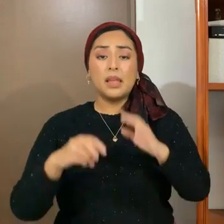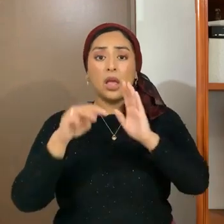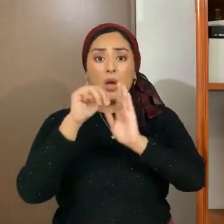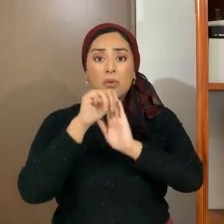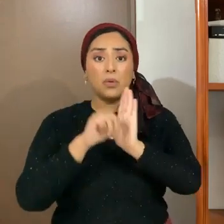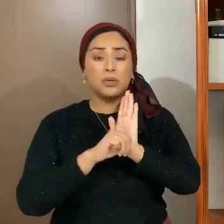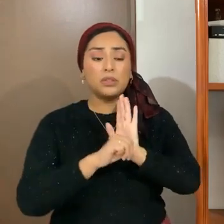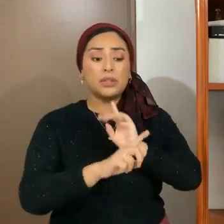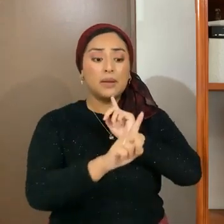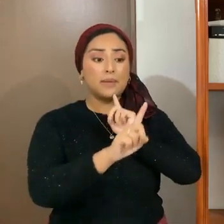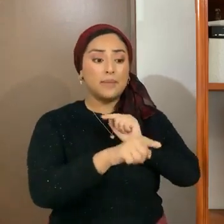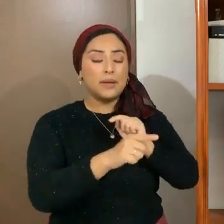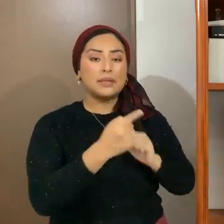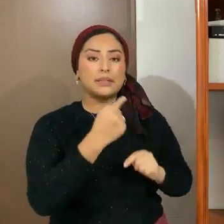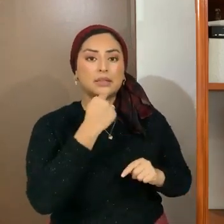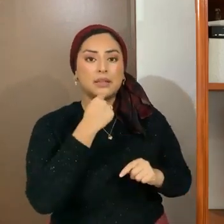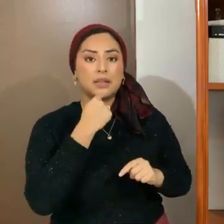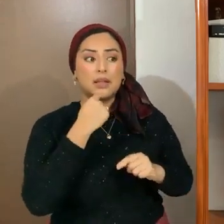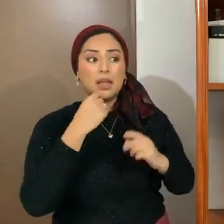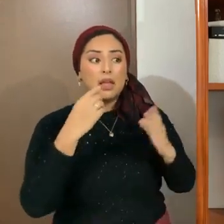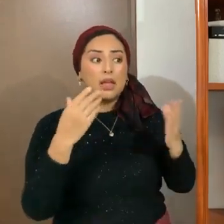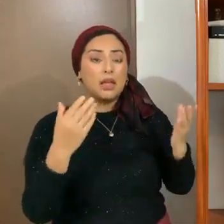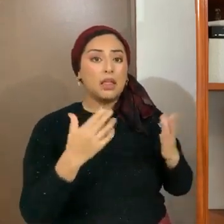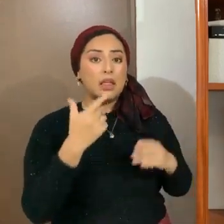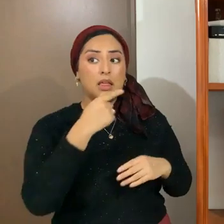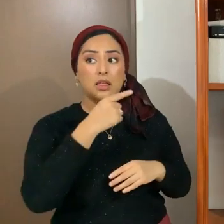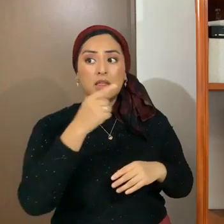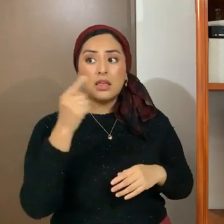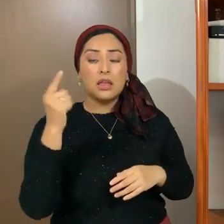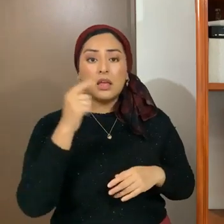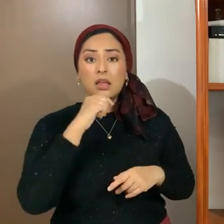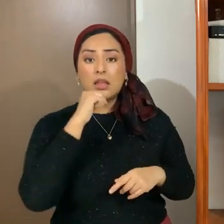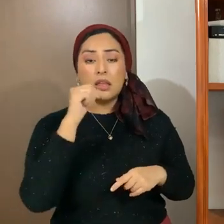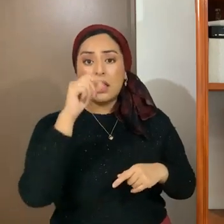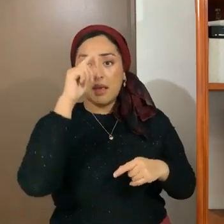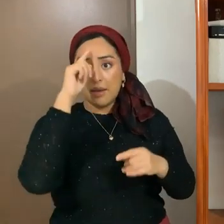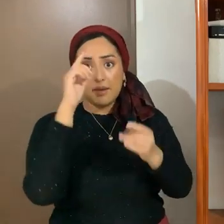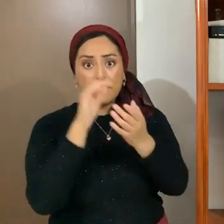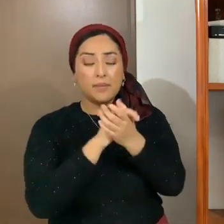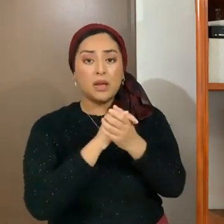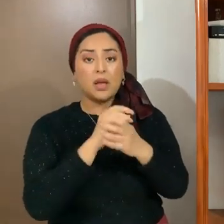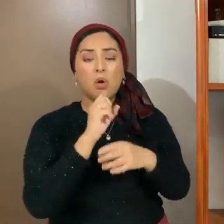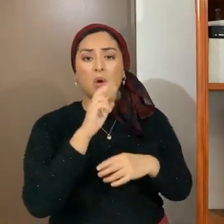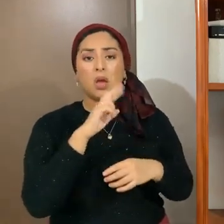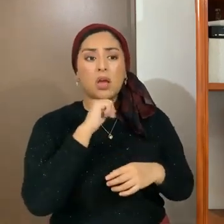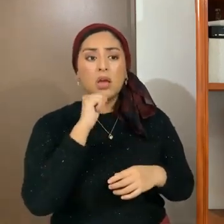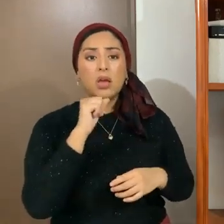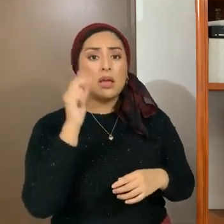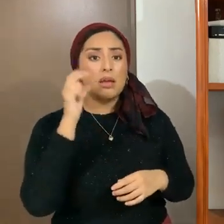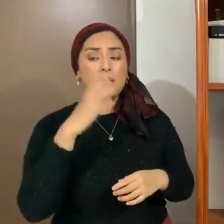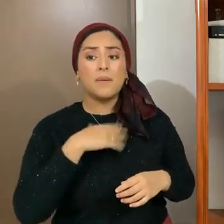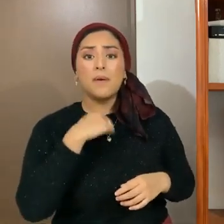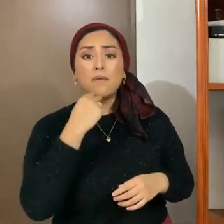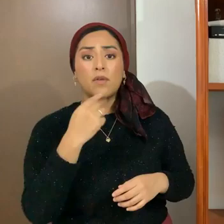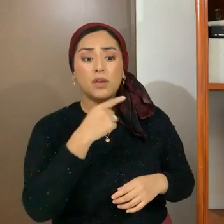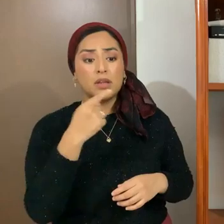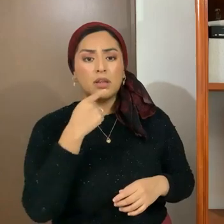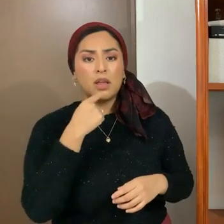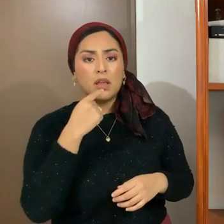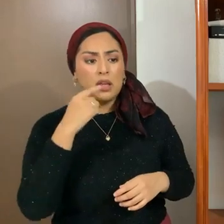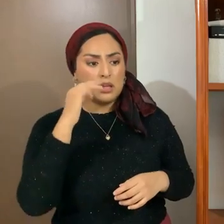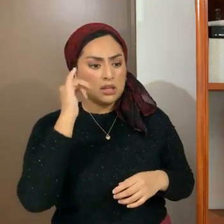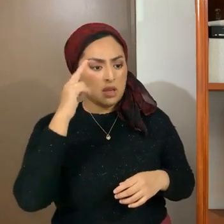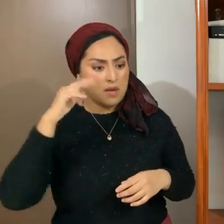Moisés respondió diciendo: he aquí que ellos no me creerán, ni oirán mi voz, porque dirán: no te ha parecido